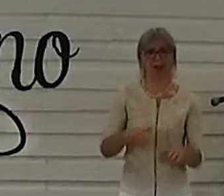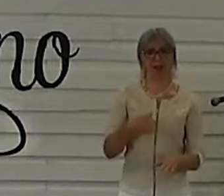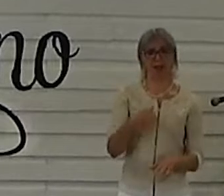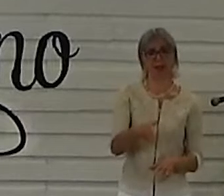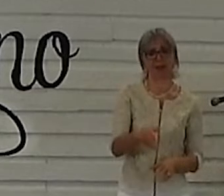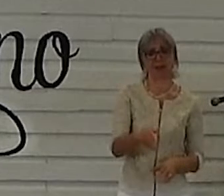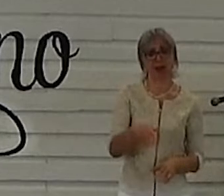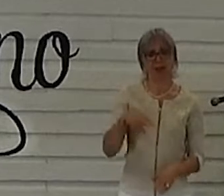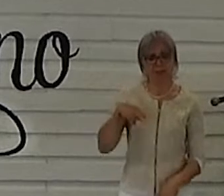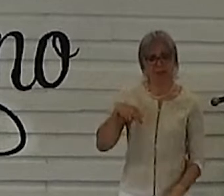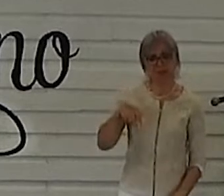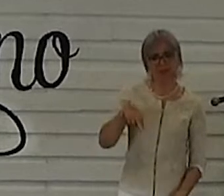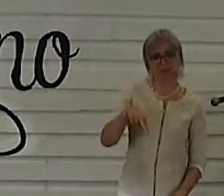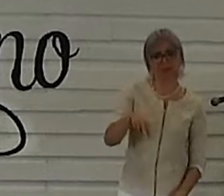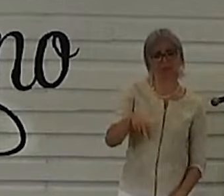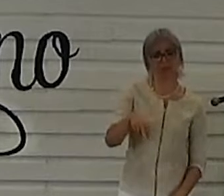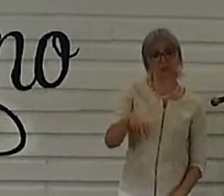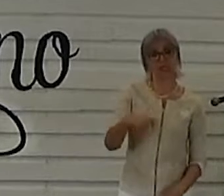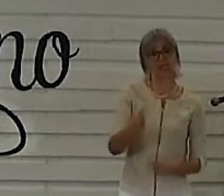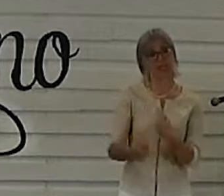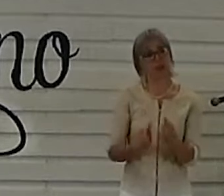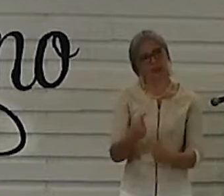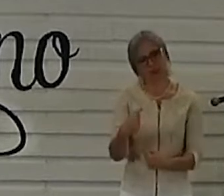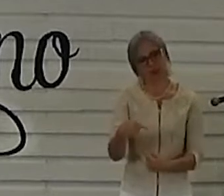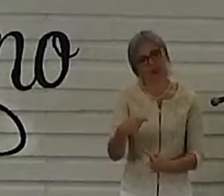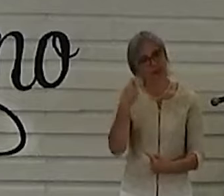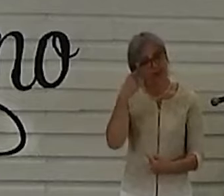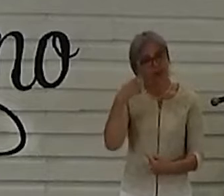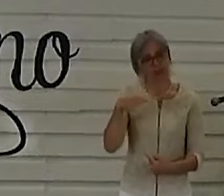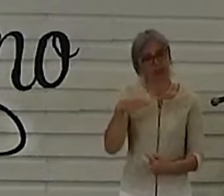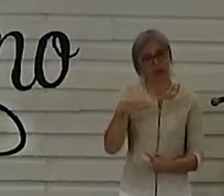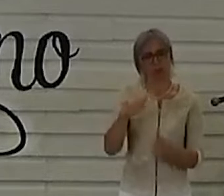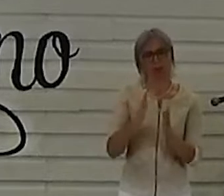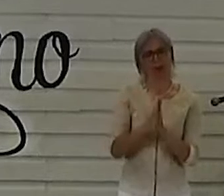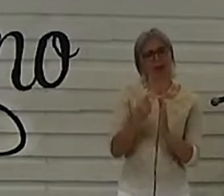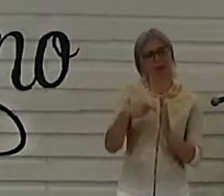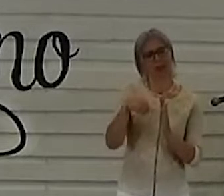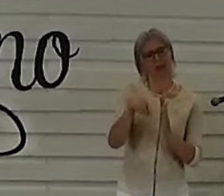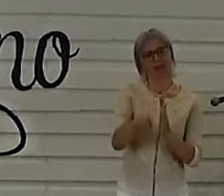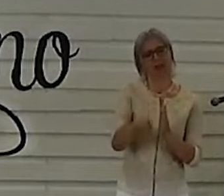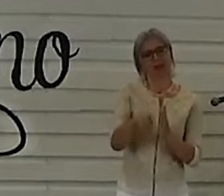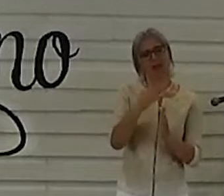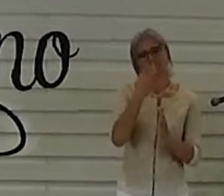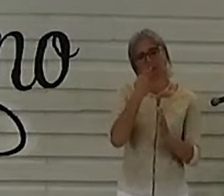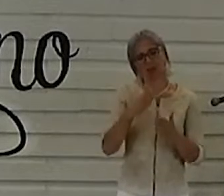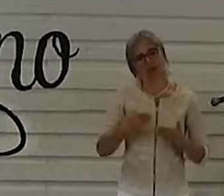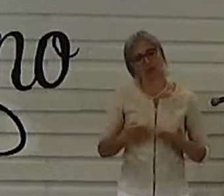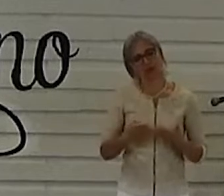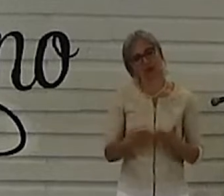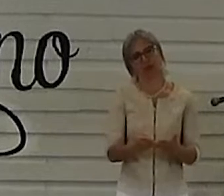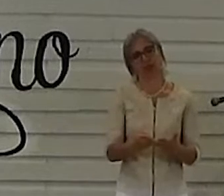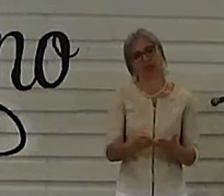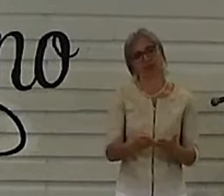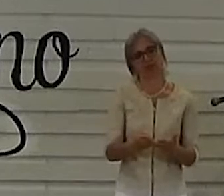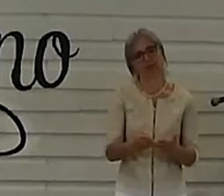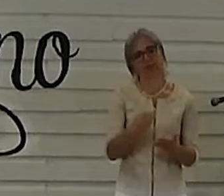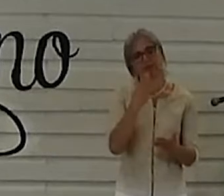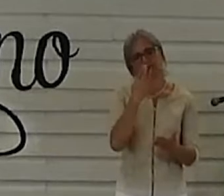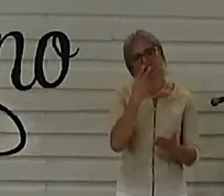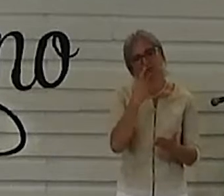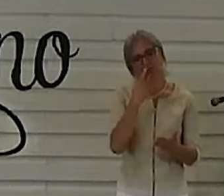questa situazione, sto pregando per te, ti sto vicino, desidero aiutarti, desidero tirarti